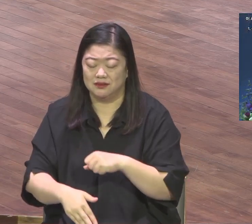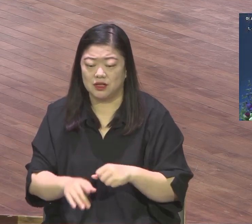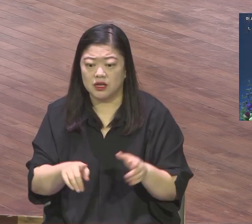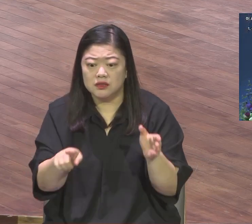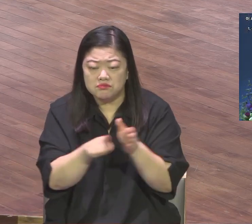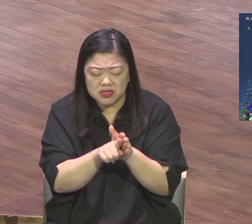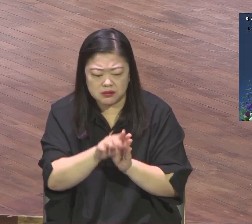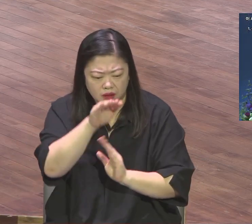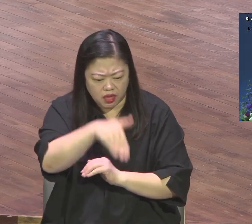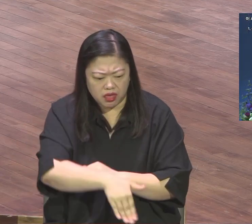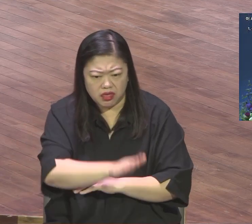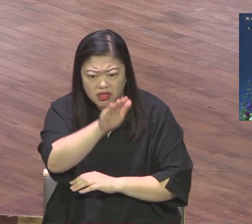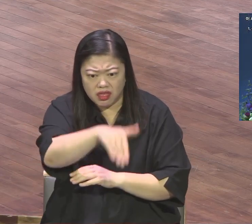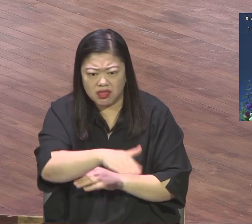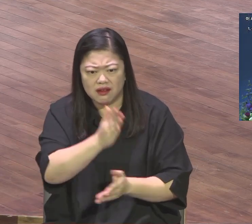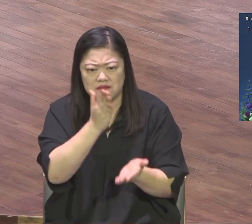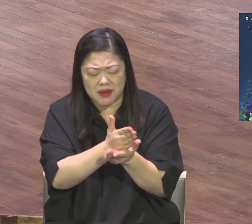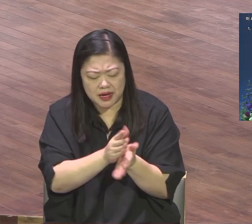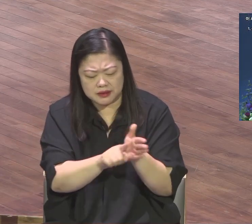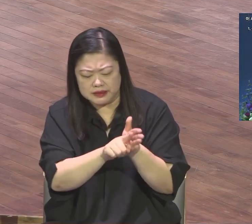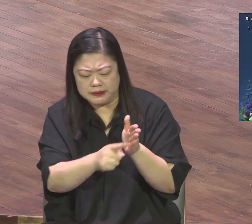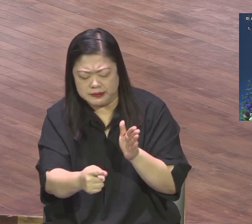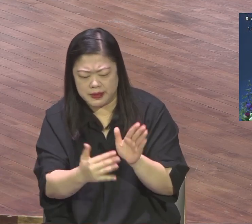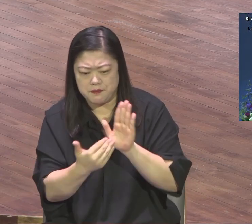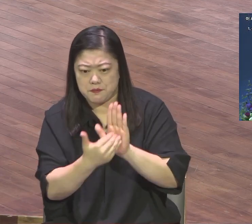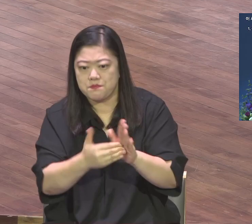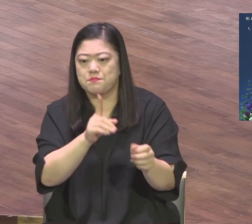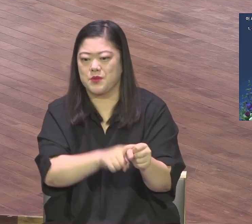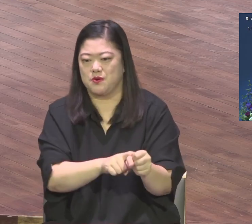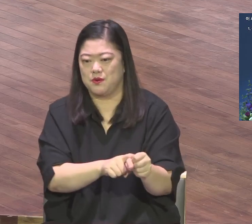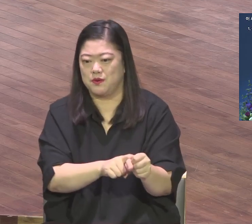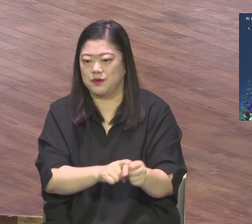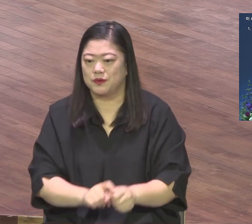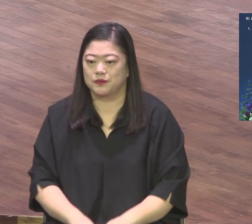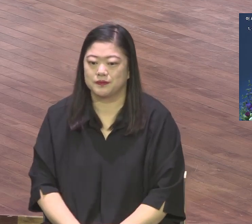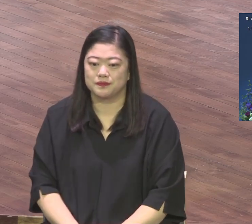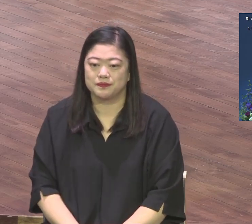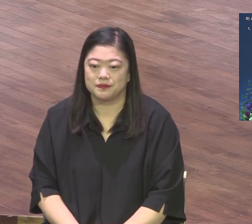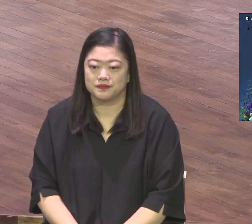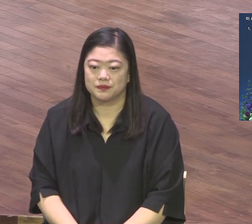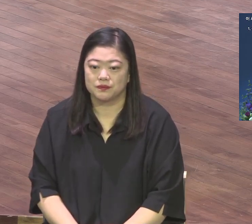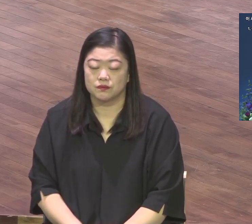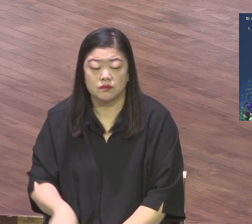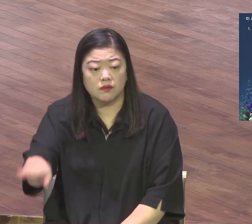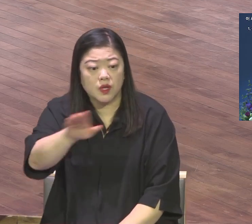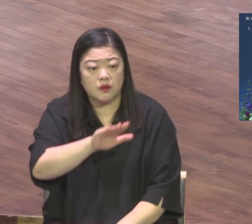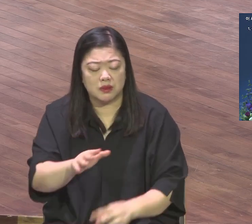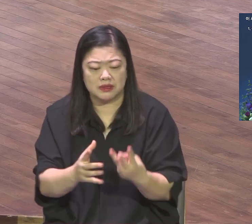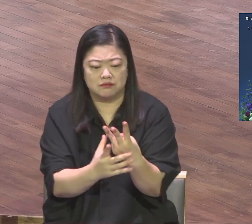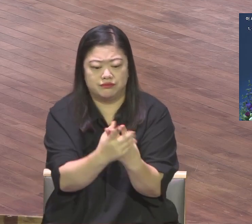역할. 2023년 교회 사역의 핵심인 3.21조 3운동도 마찬가지예요.